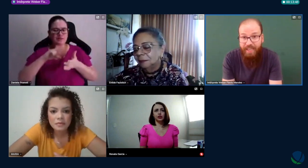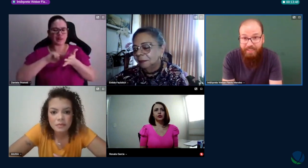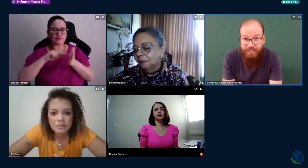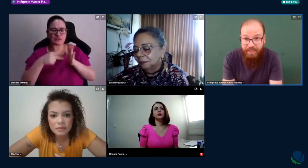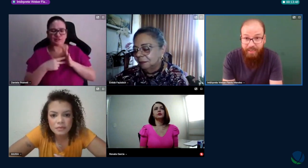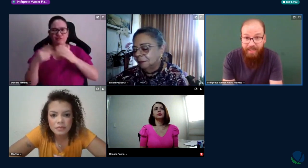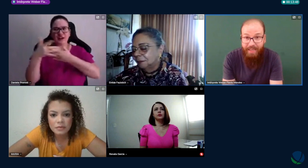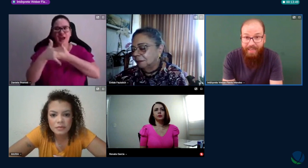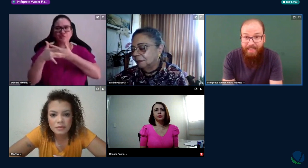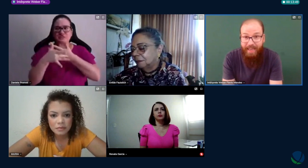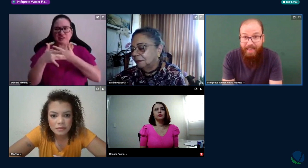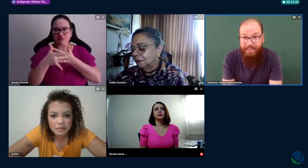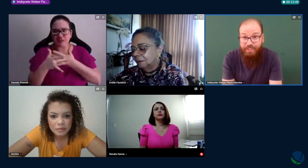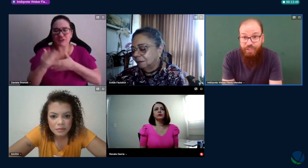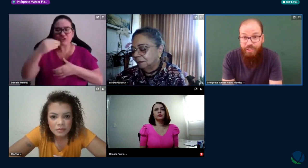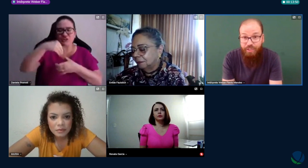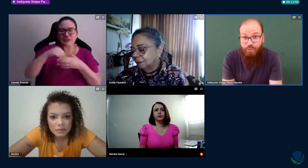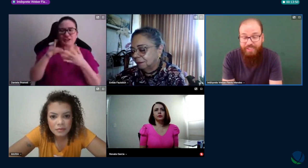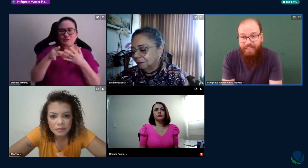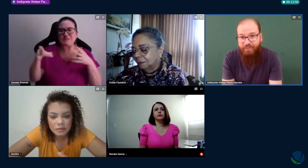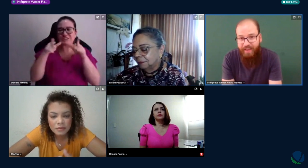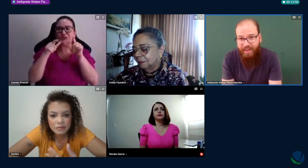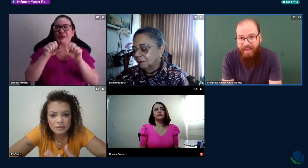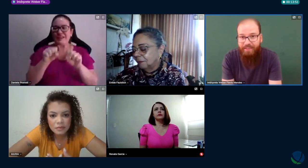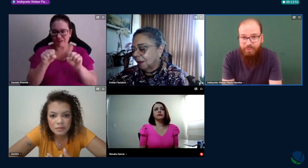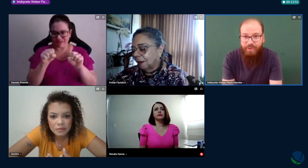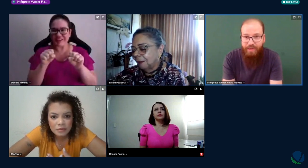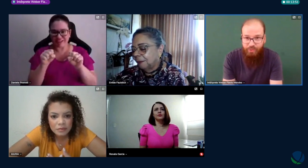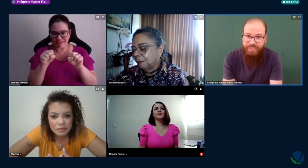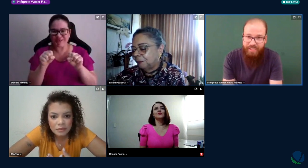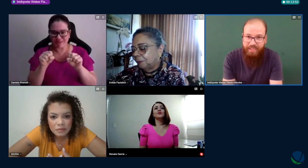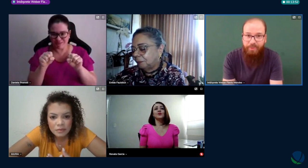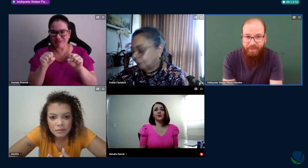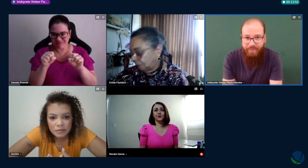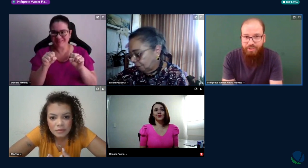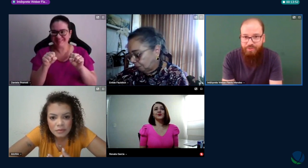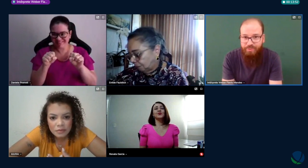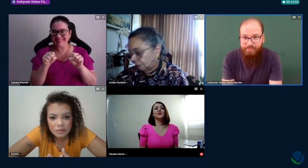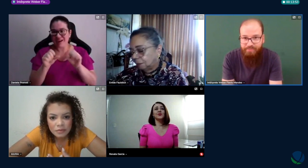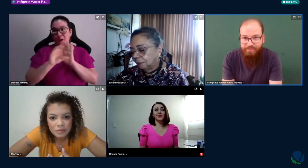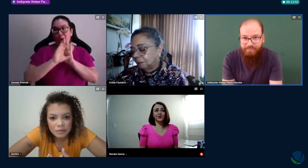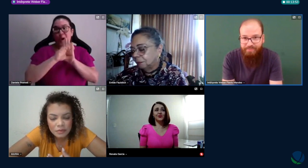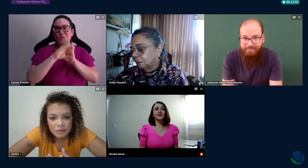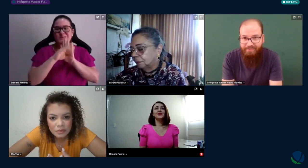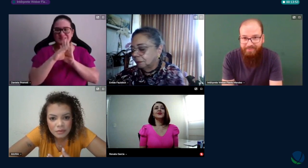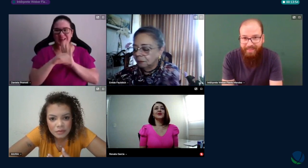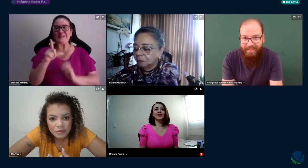né, imagética do significado do signo linguístico.